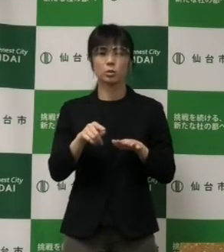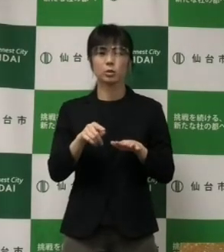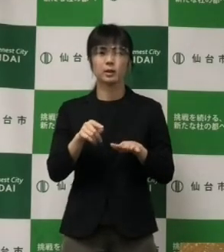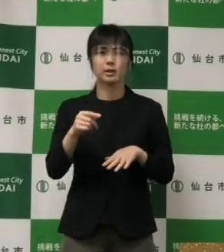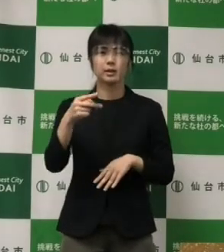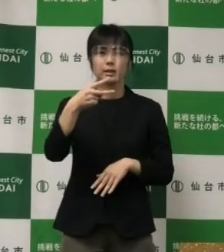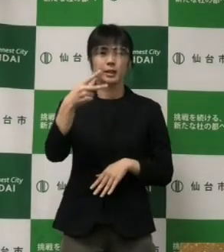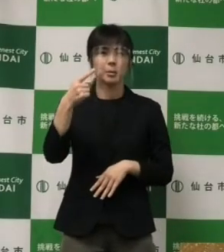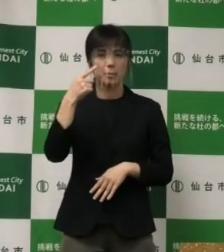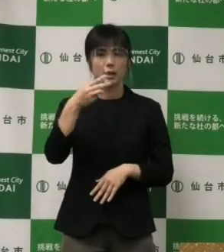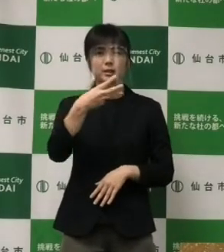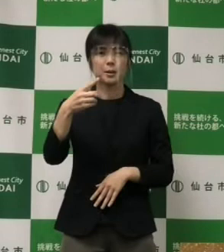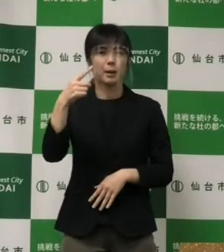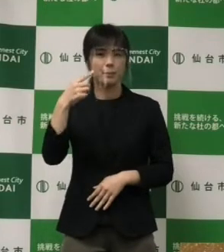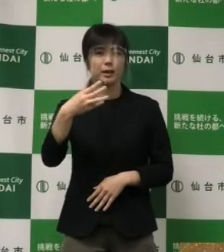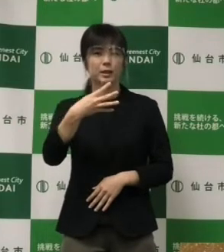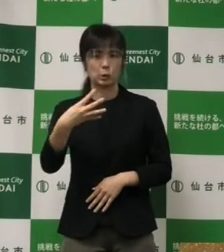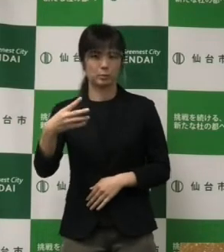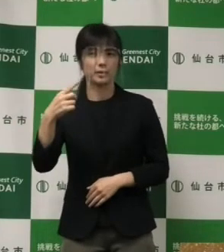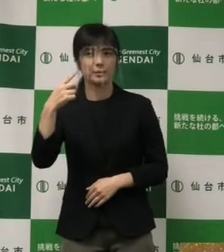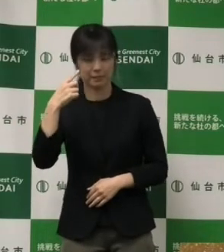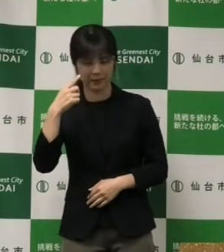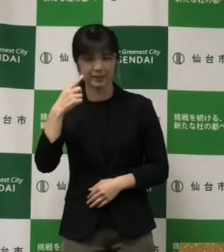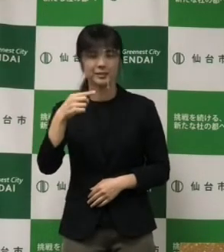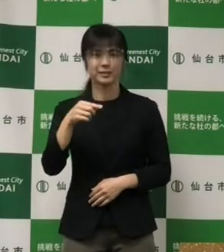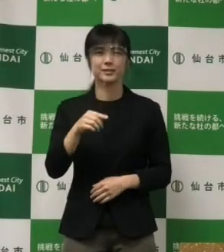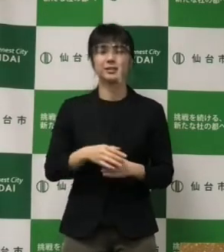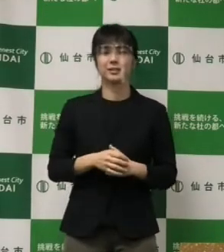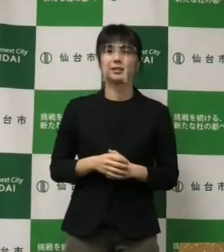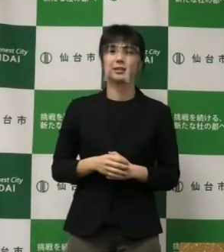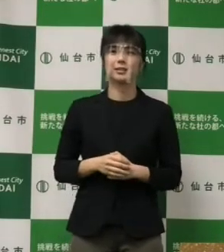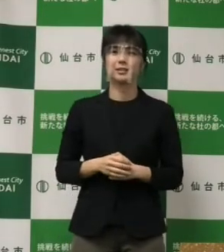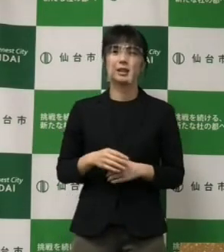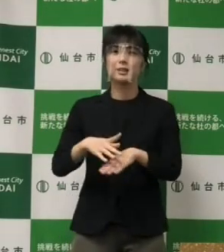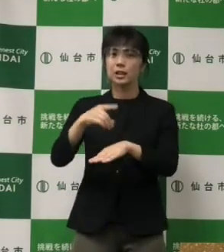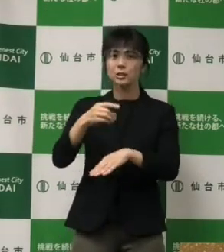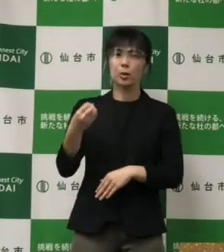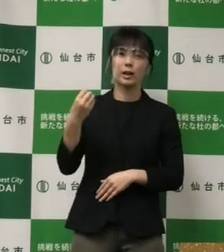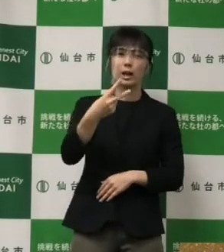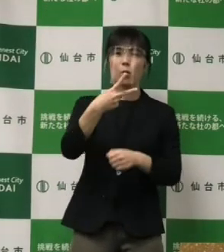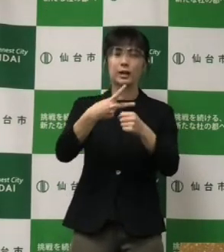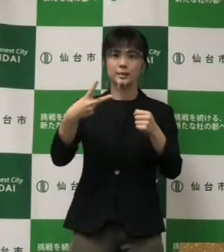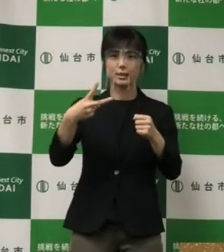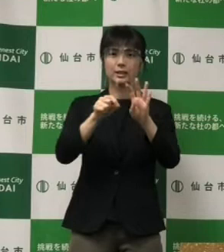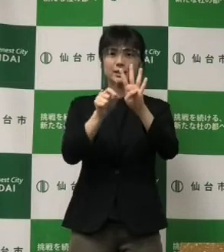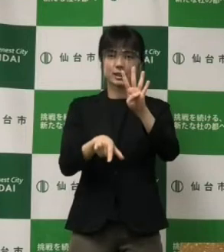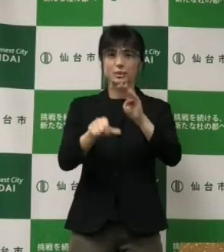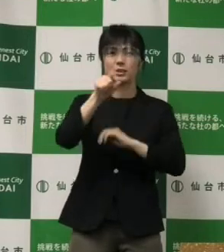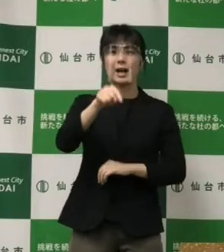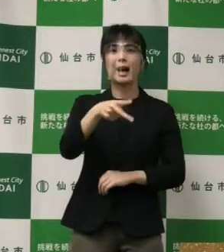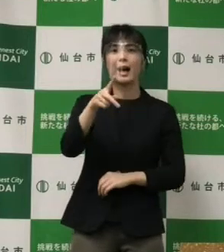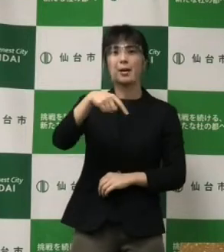2番目、3番目、4番目ということで、最初の、令和2年4月公表のアバネットから、2